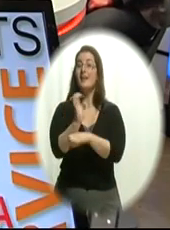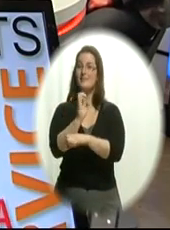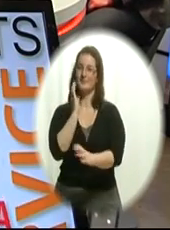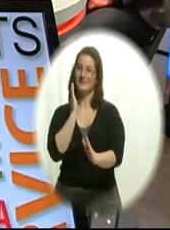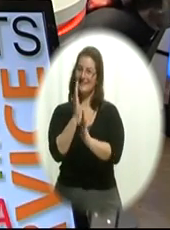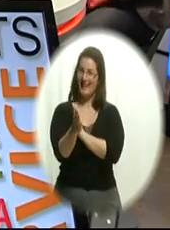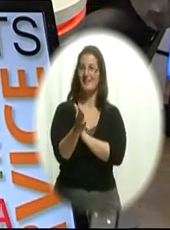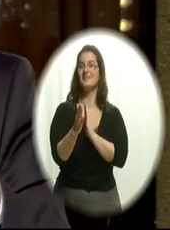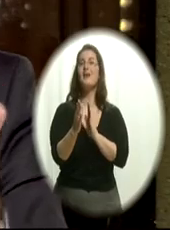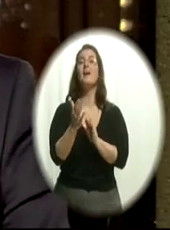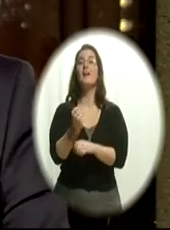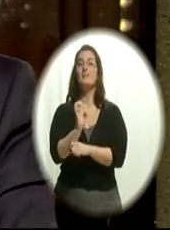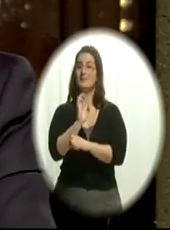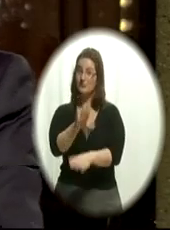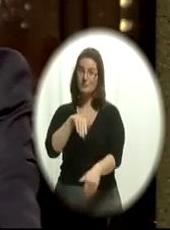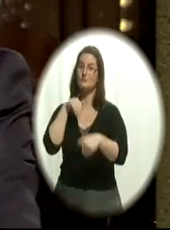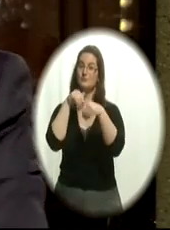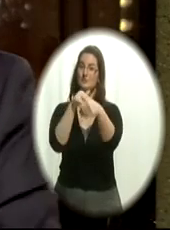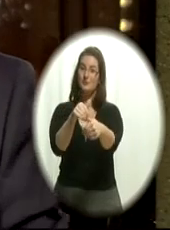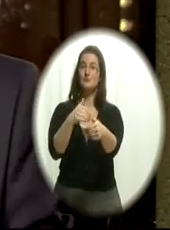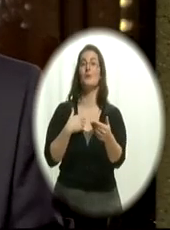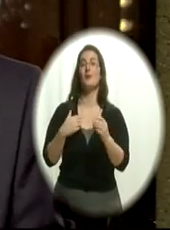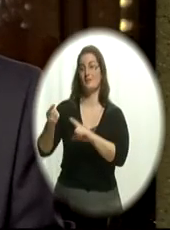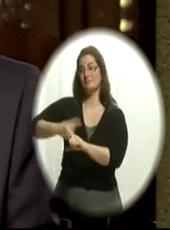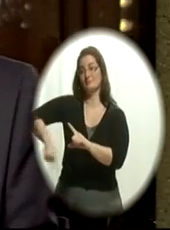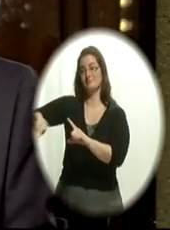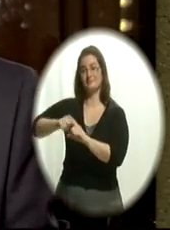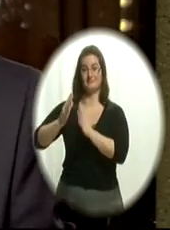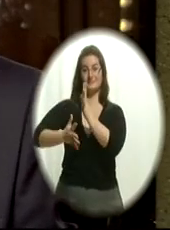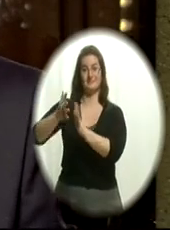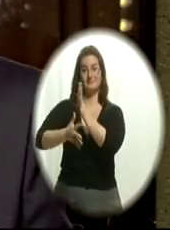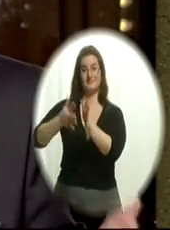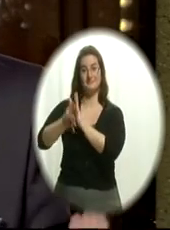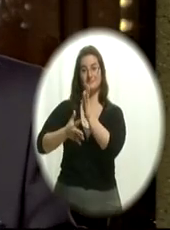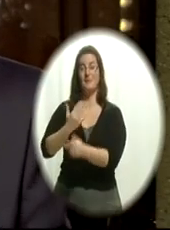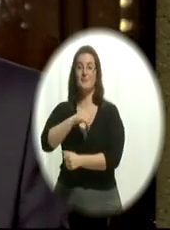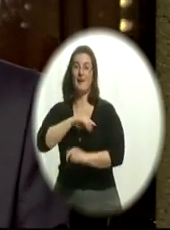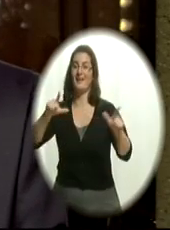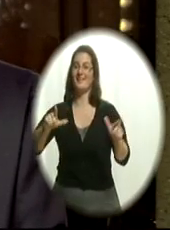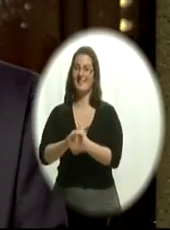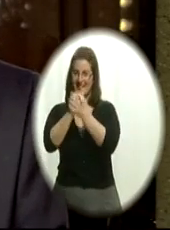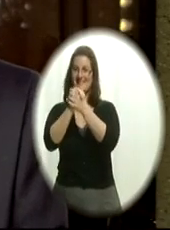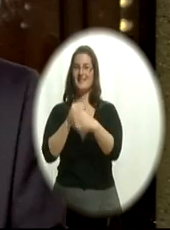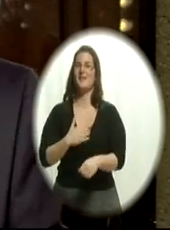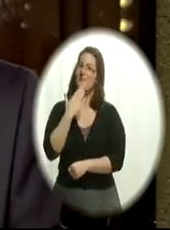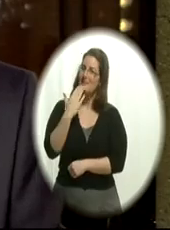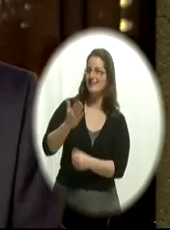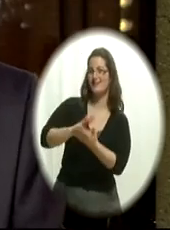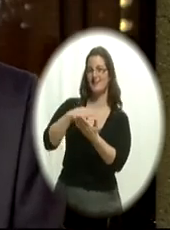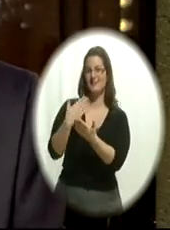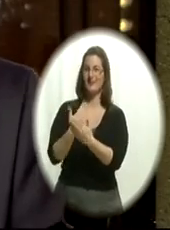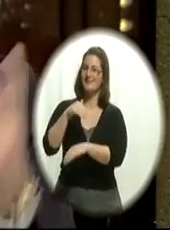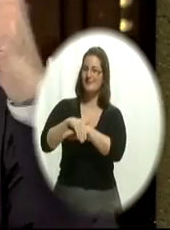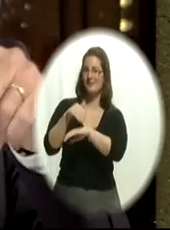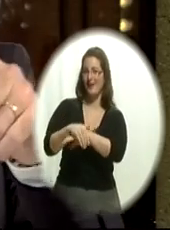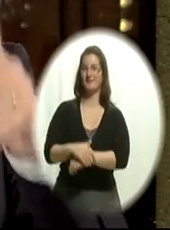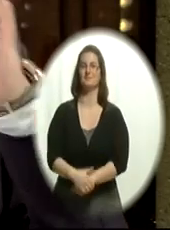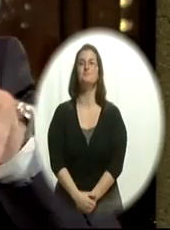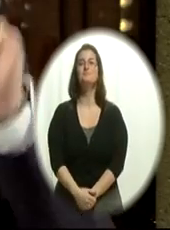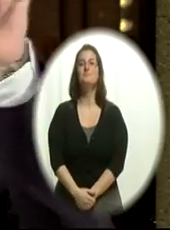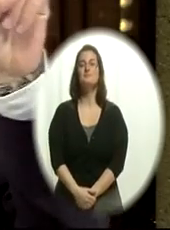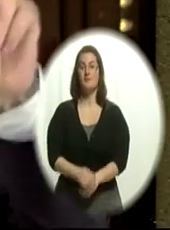l'émission va continuer jusqu'à son terme avec le sous-titrage en langue des signes grâce à vous ce soir. Un grand merci aux interprètes également. À